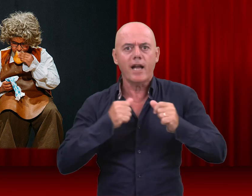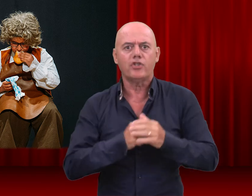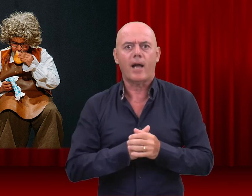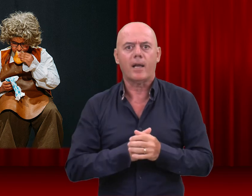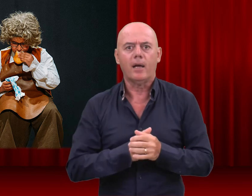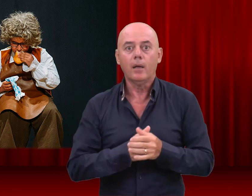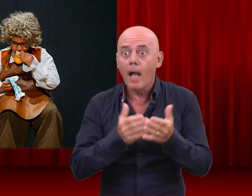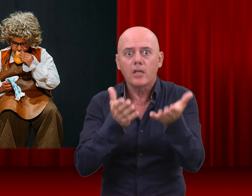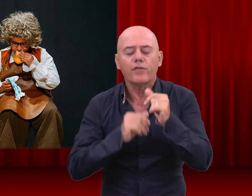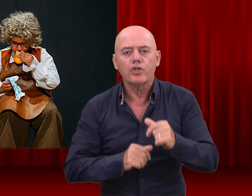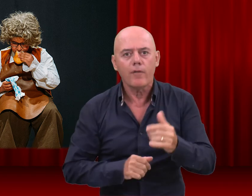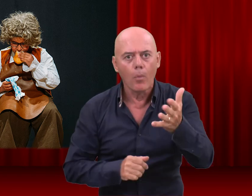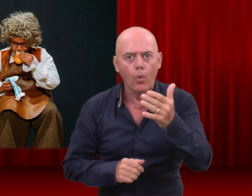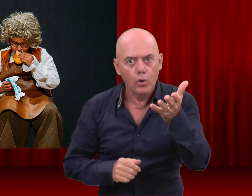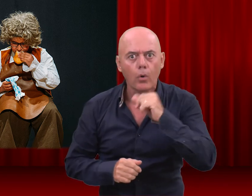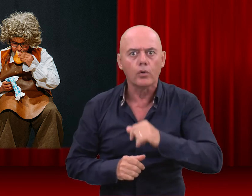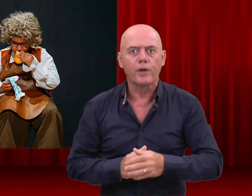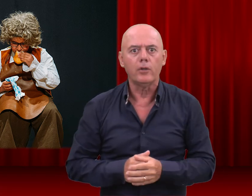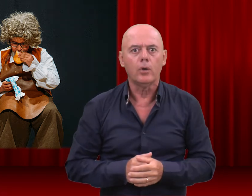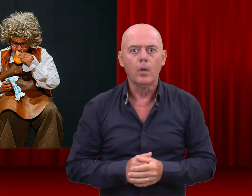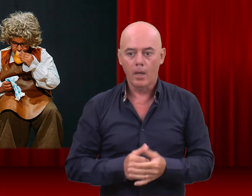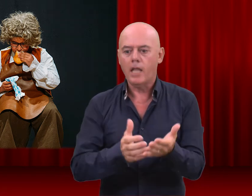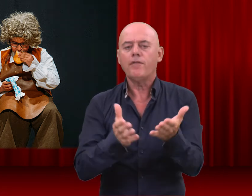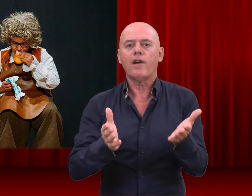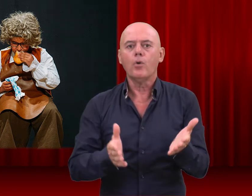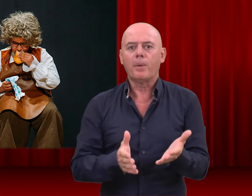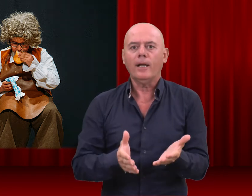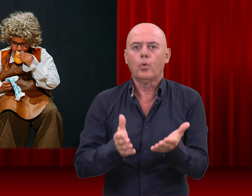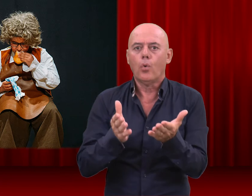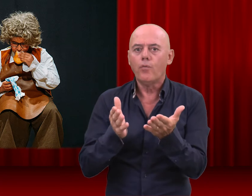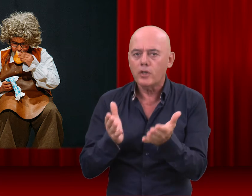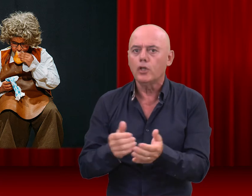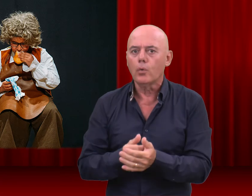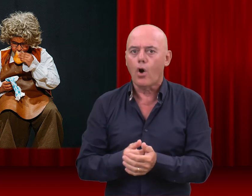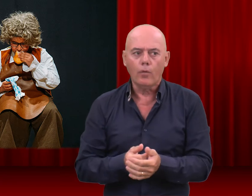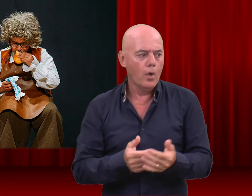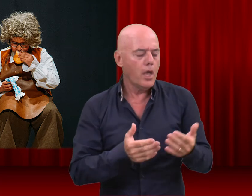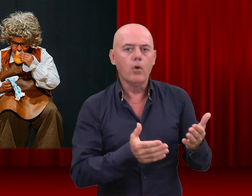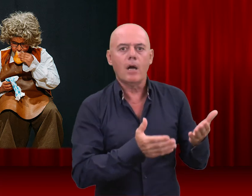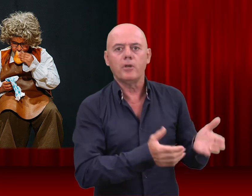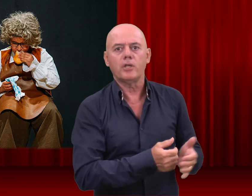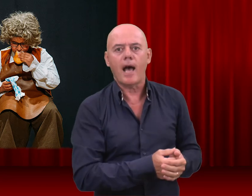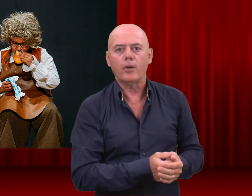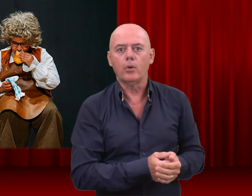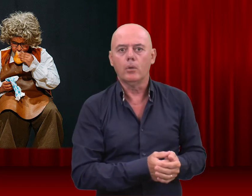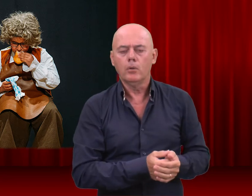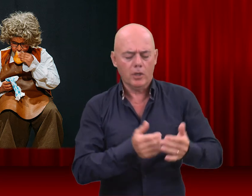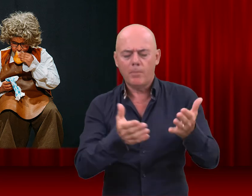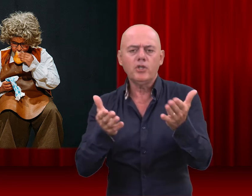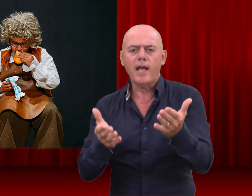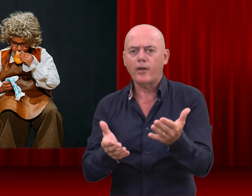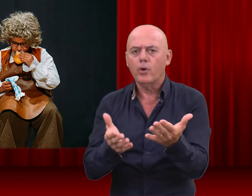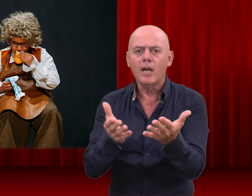sua unica giacca, anche se faceva molto, molto freddo, e gli aveva comprato un vestito nuovo e un abbecedario.